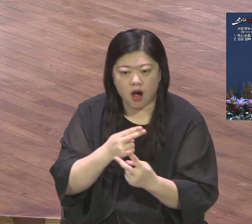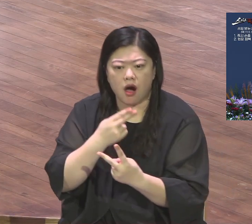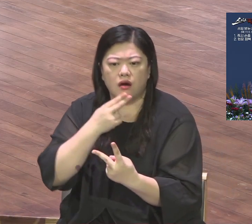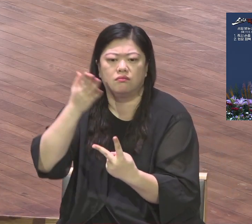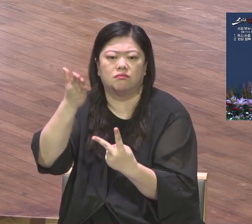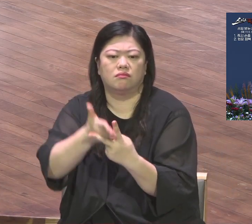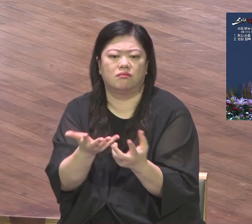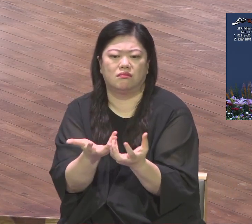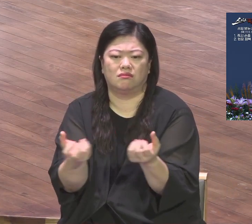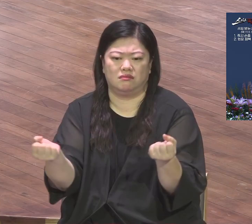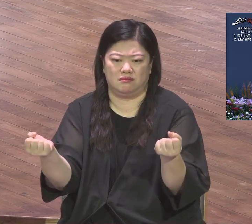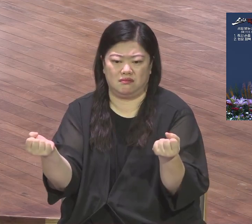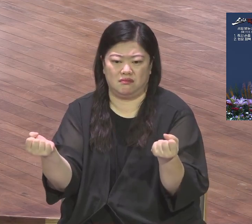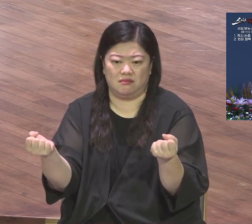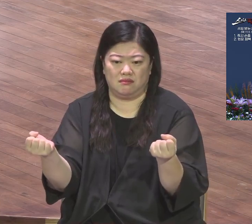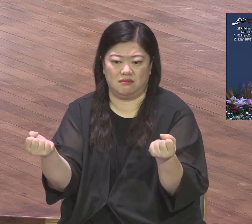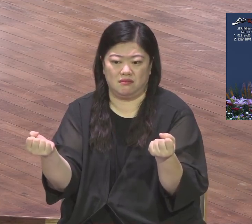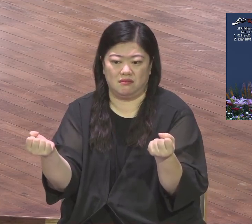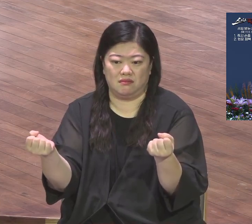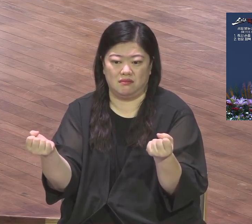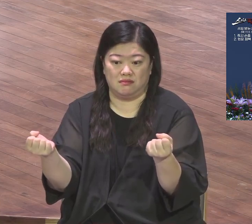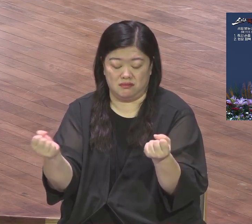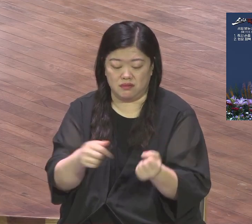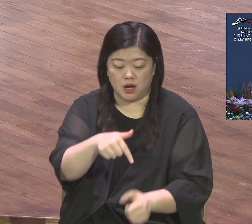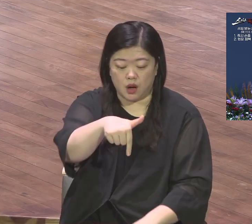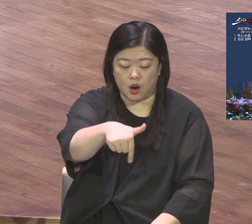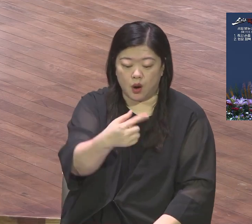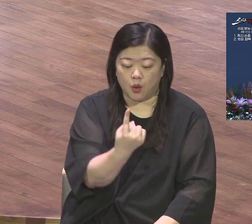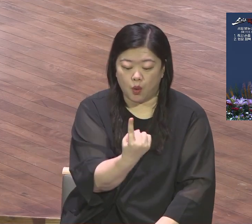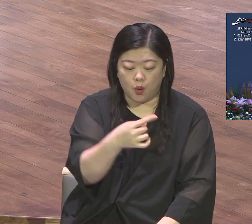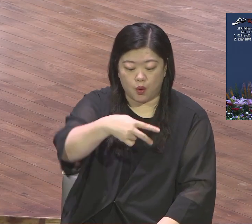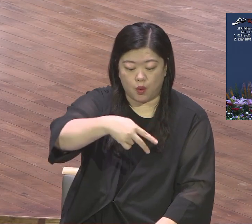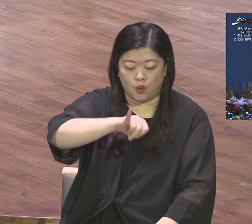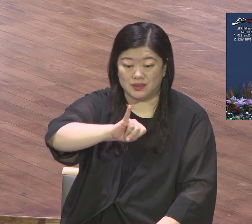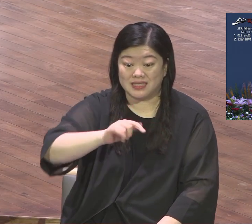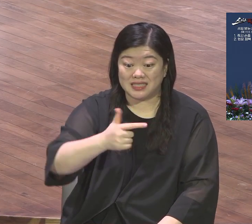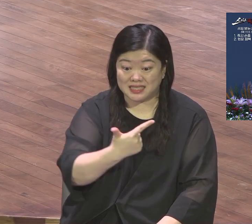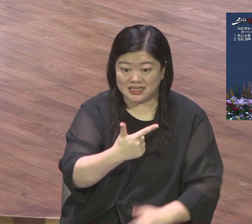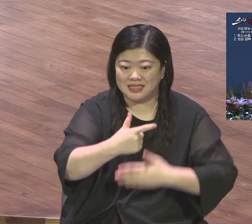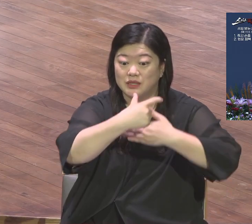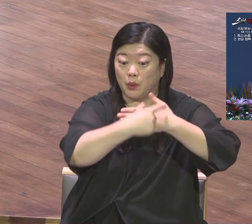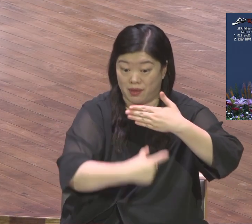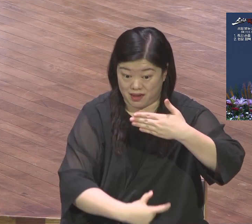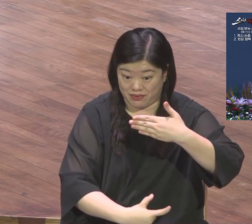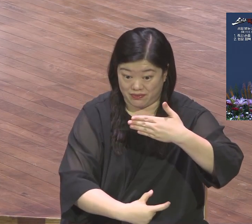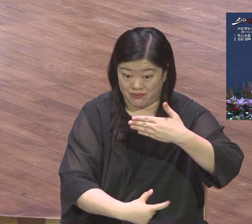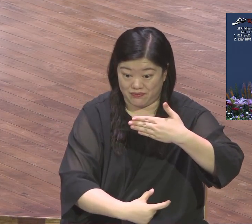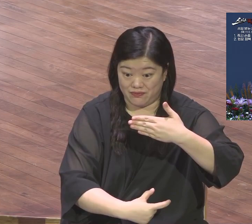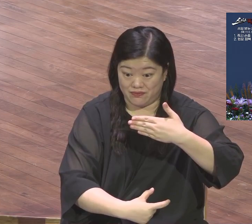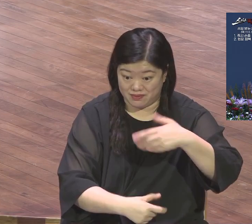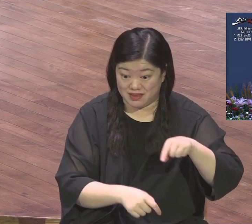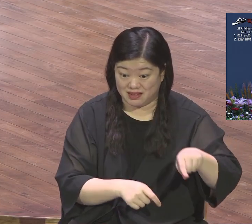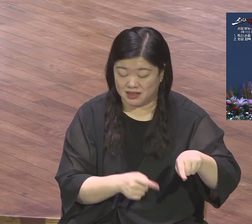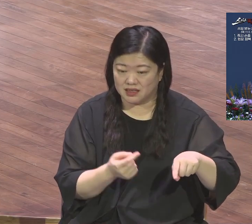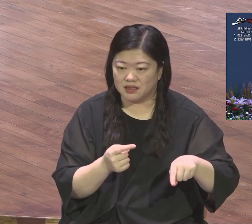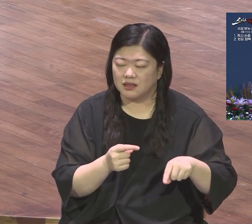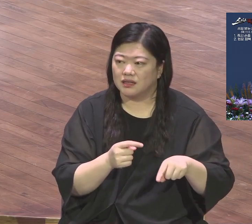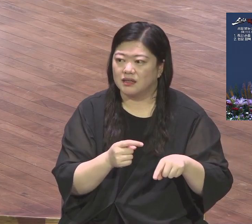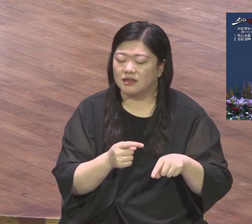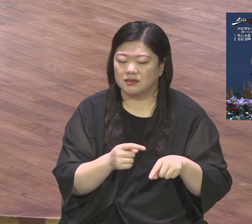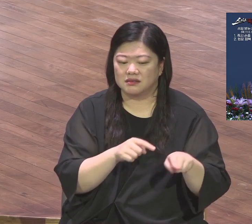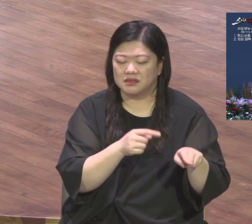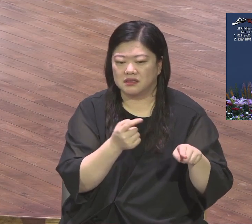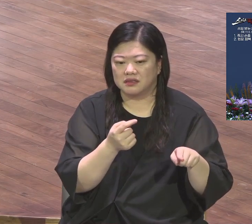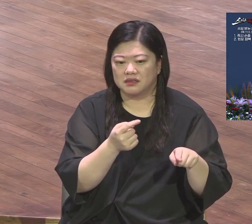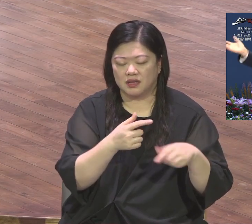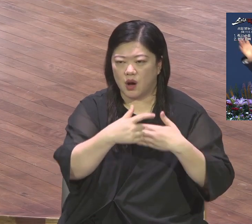그래서 고신합동이 주장하는 것이 그때 안 한 교단이기 때문에 엄청 교만한 거예요. 나머지